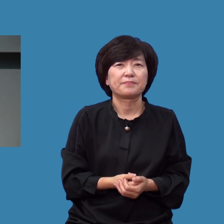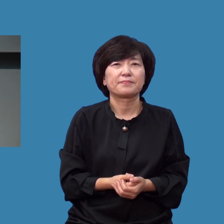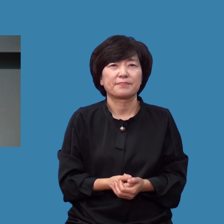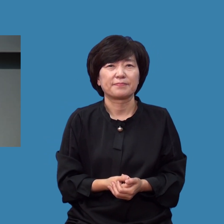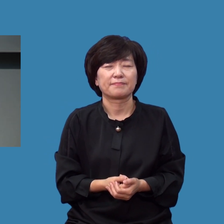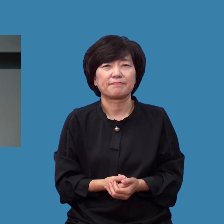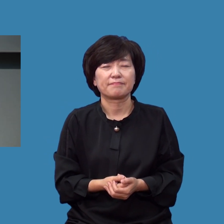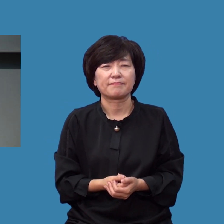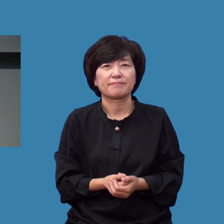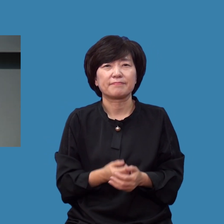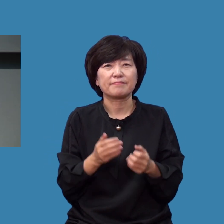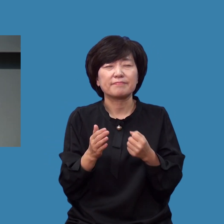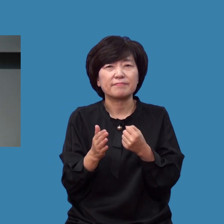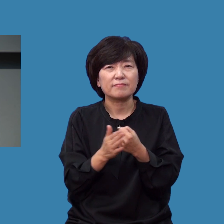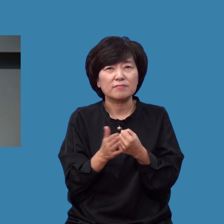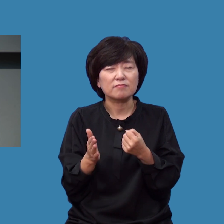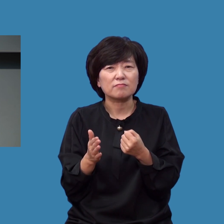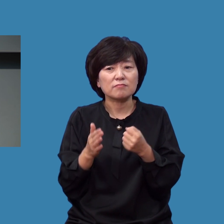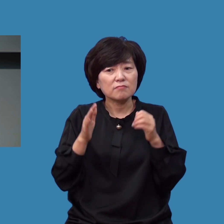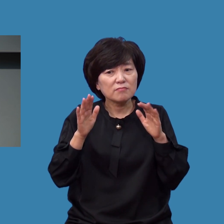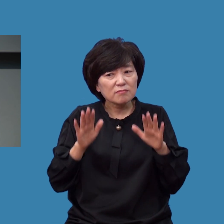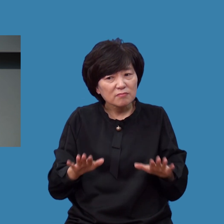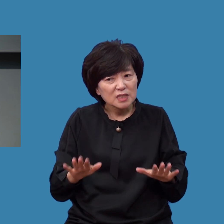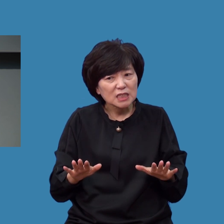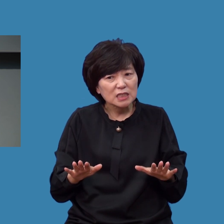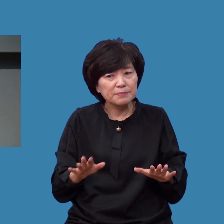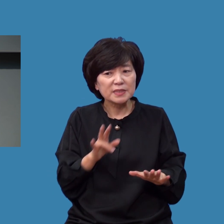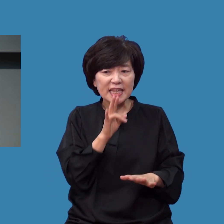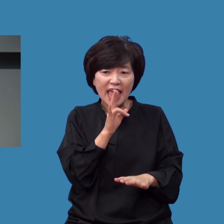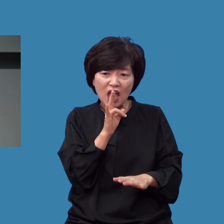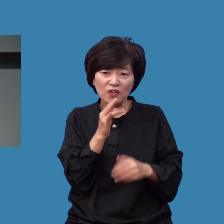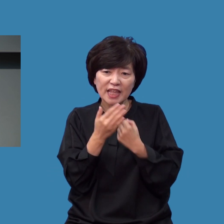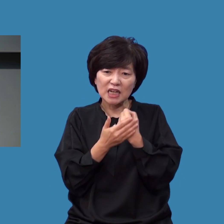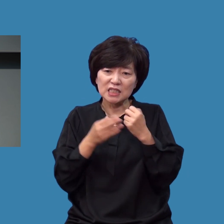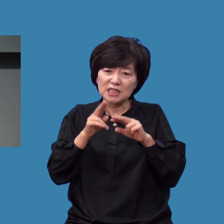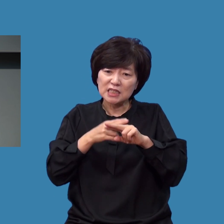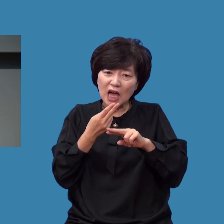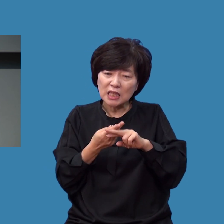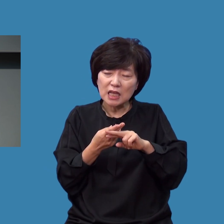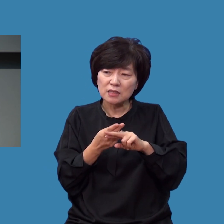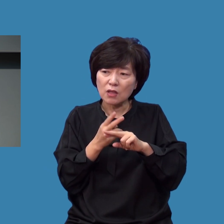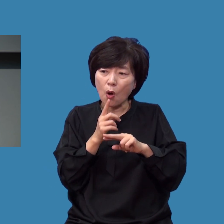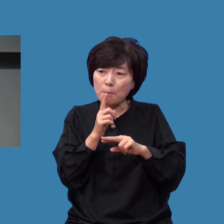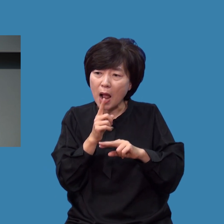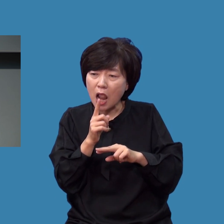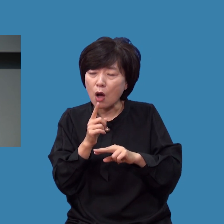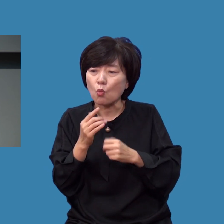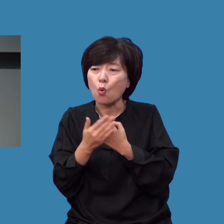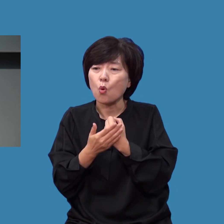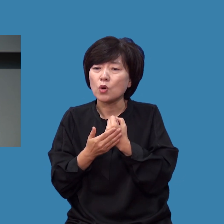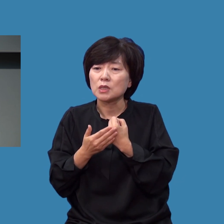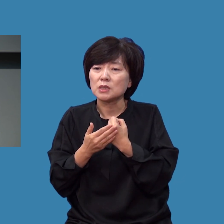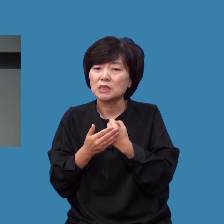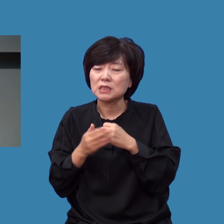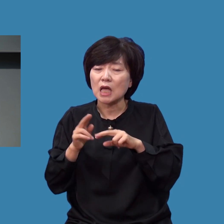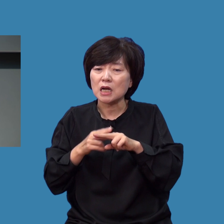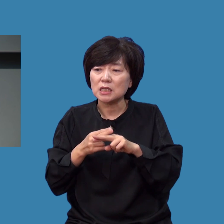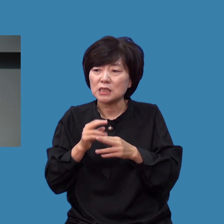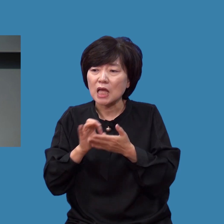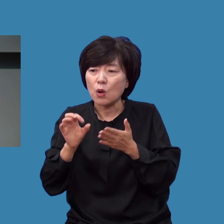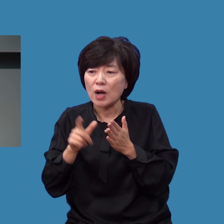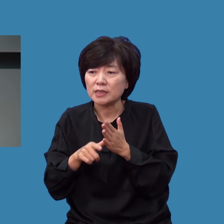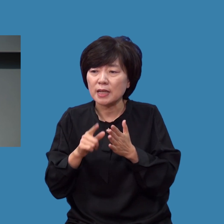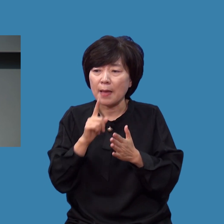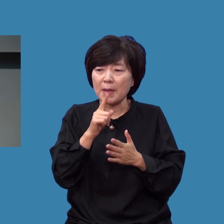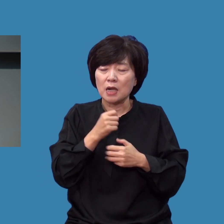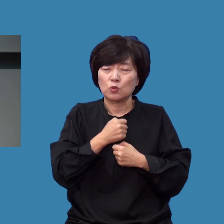그래서 오늘날 우리가 예언의 은사에 대해서 이야기하고 예언의 은사를 사용할 때는 굉장히 조심스럽게 접근해야